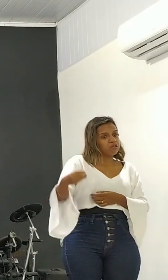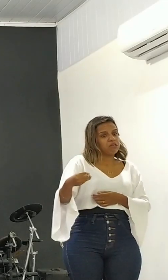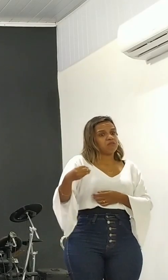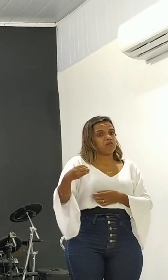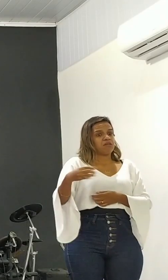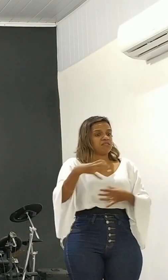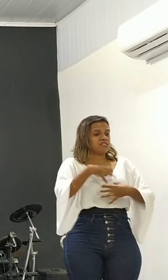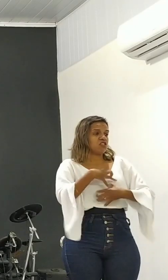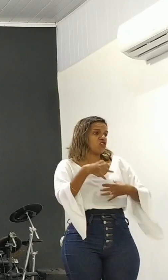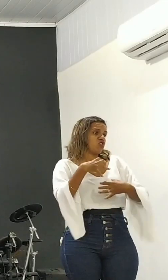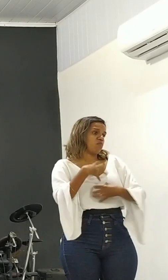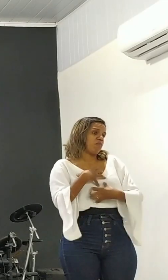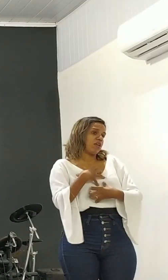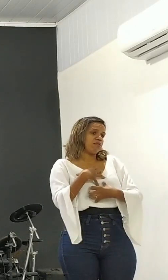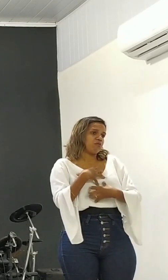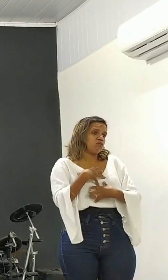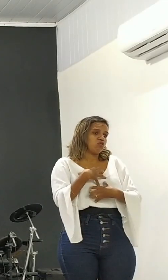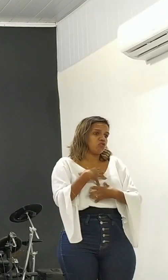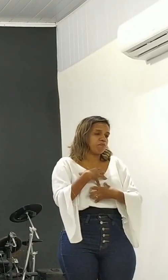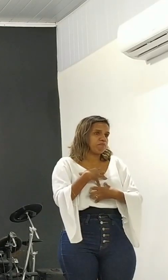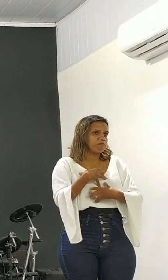pai. Sentimentos